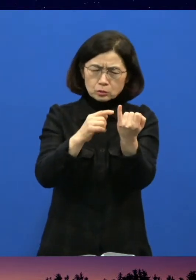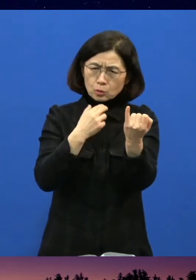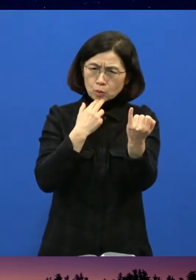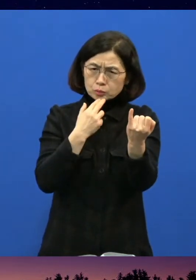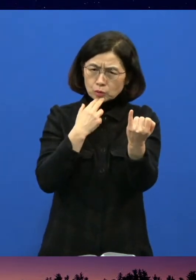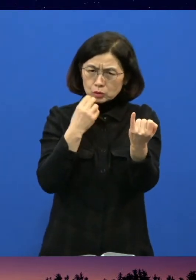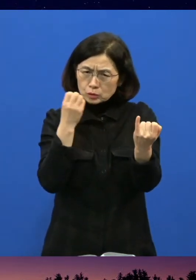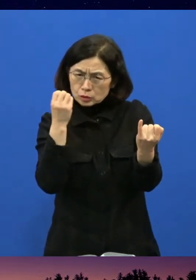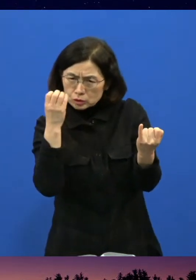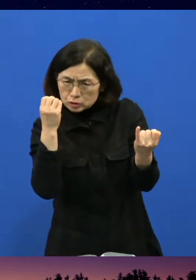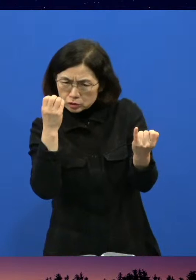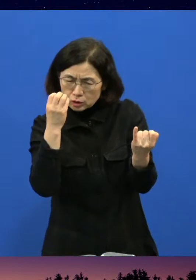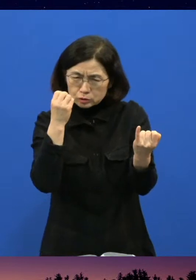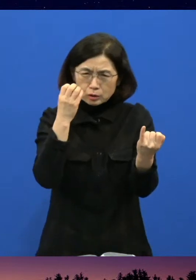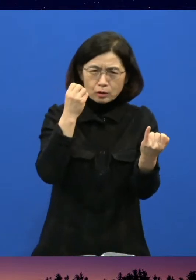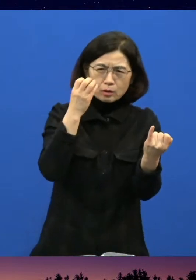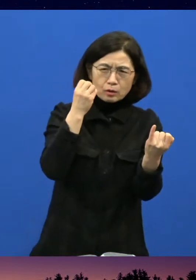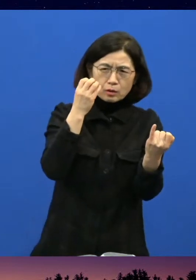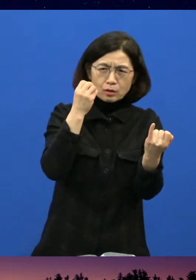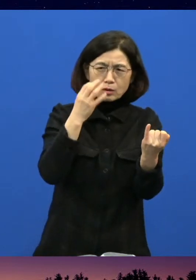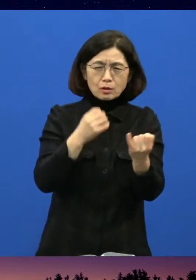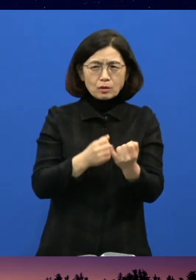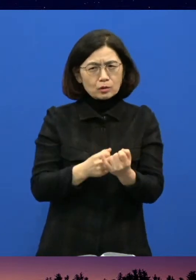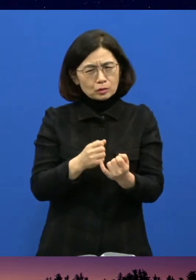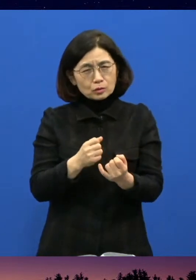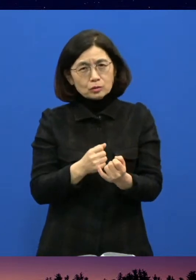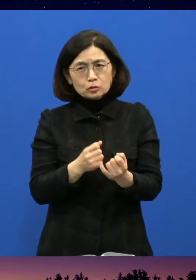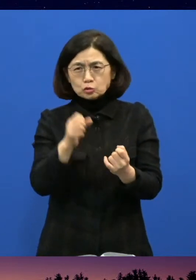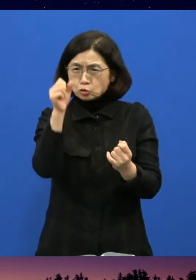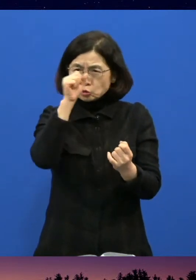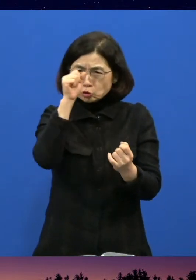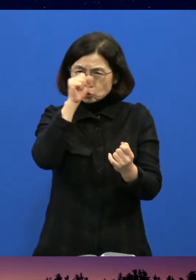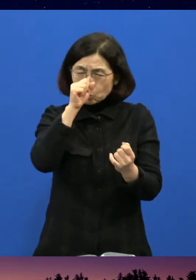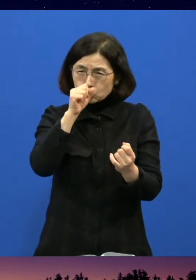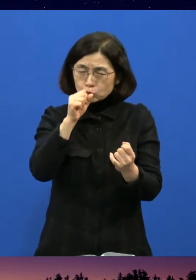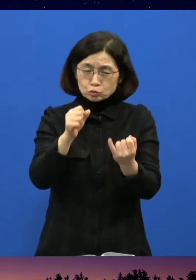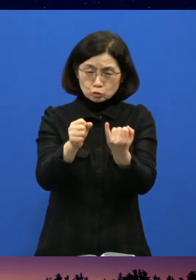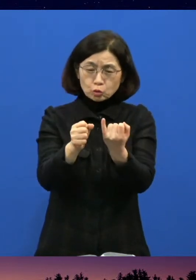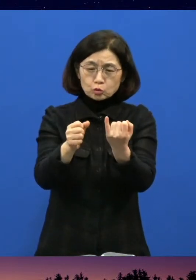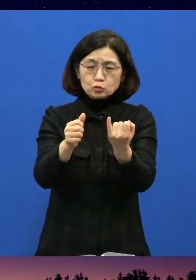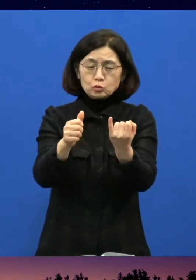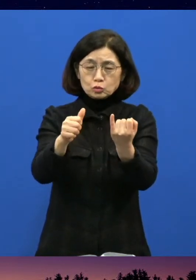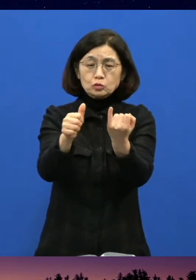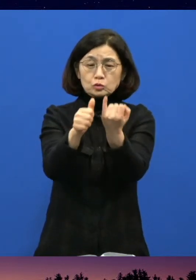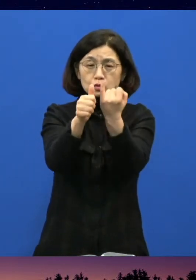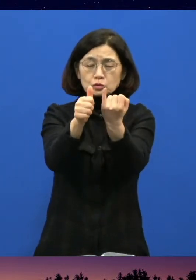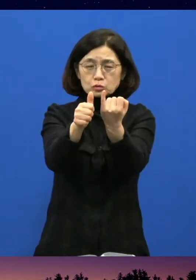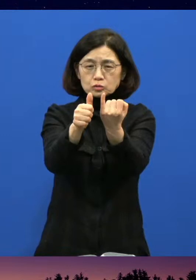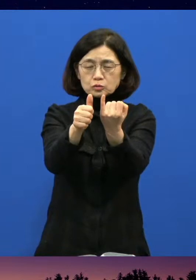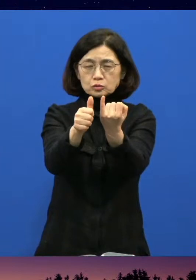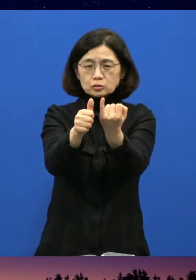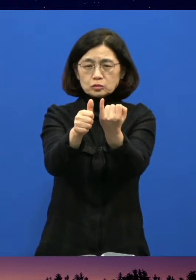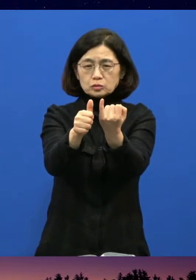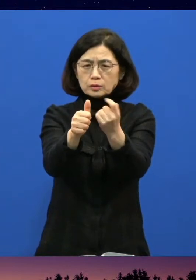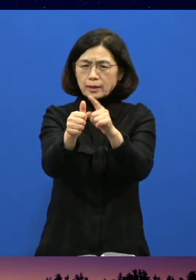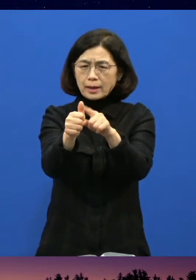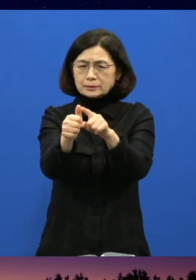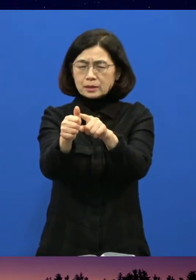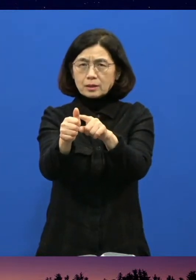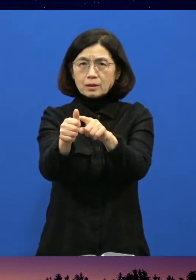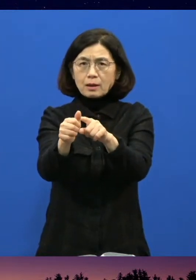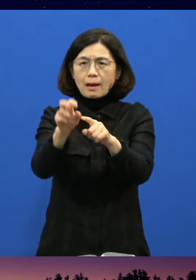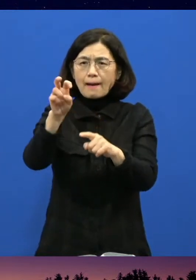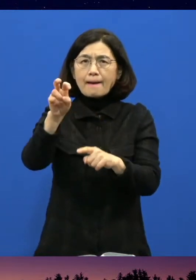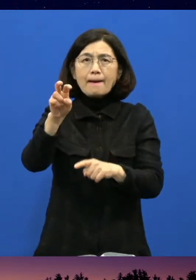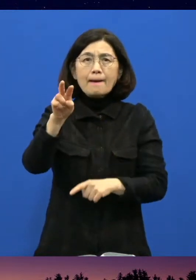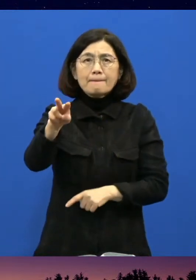건 아닐 텐데 좋은 관계예요. 근데 안 걸린 거예요. 그게 뭐냐면 이 뭐죠?